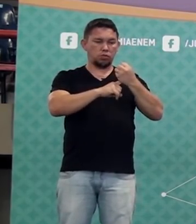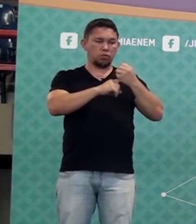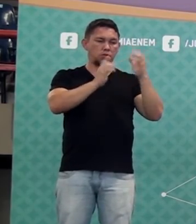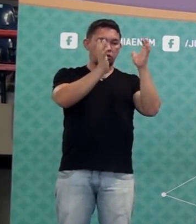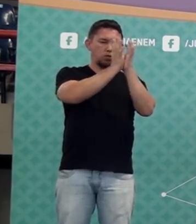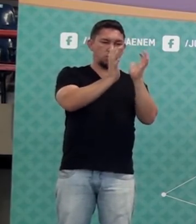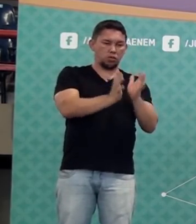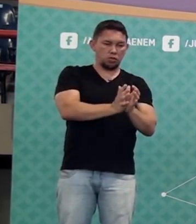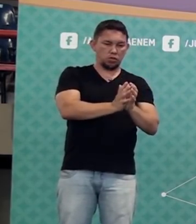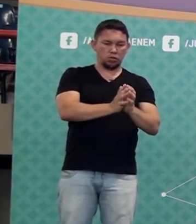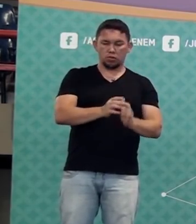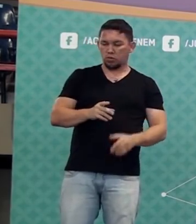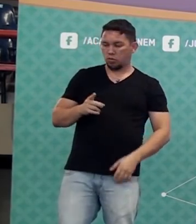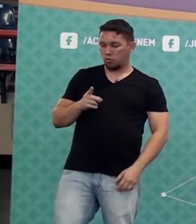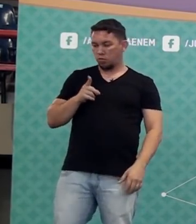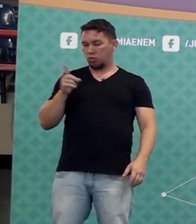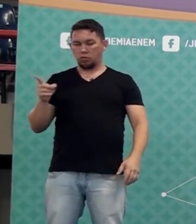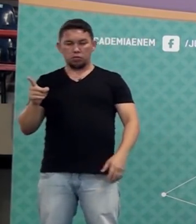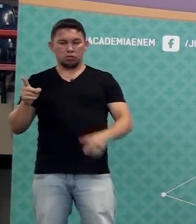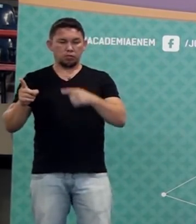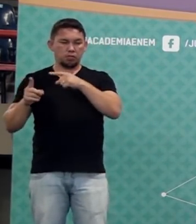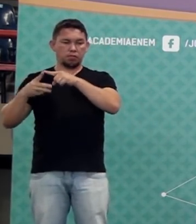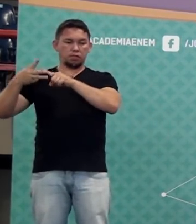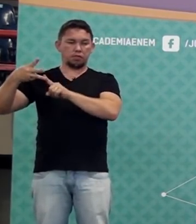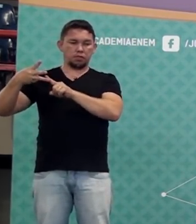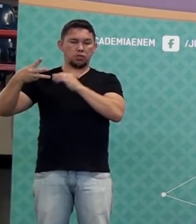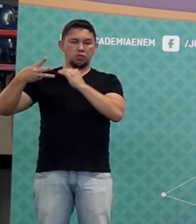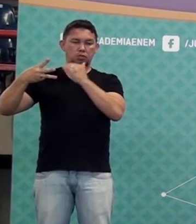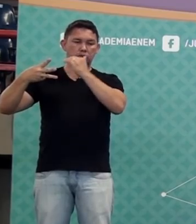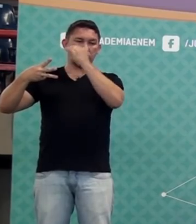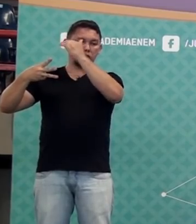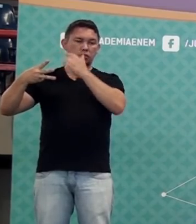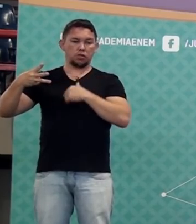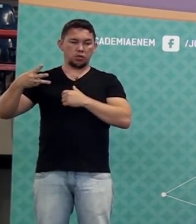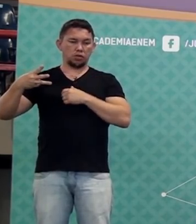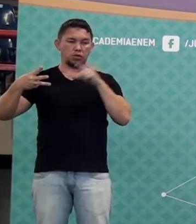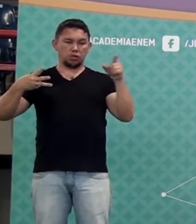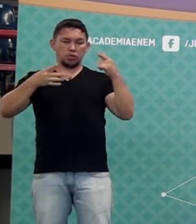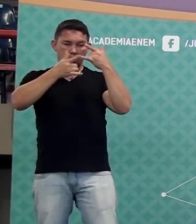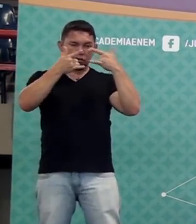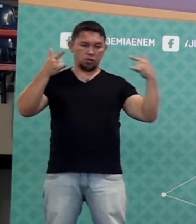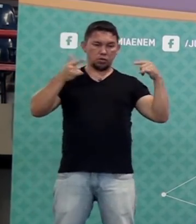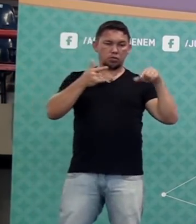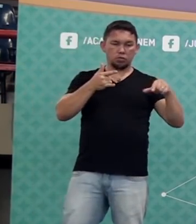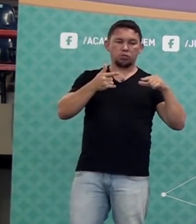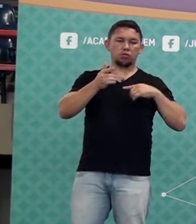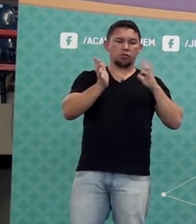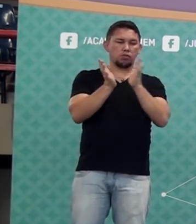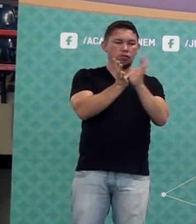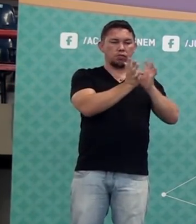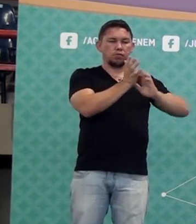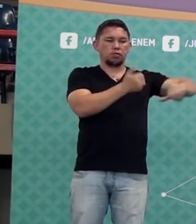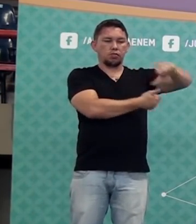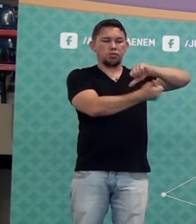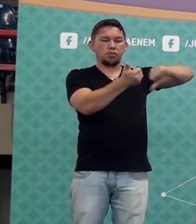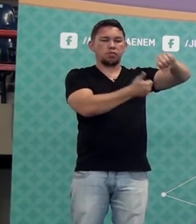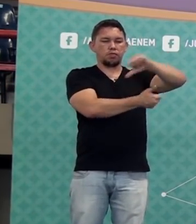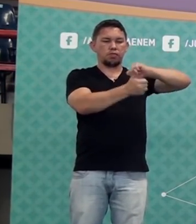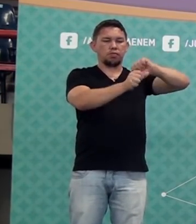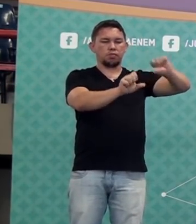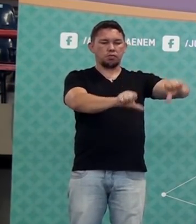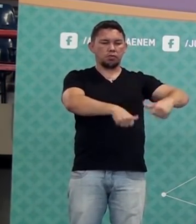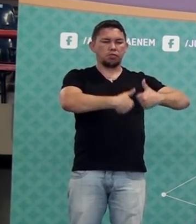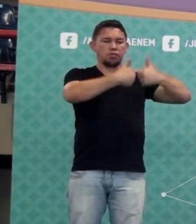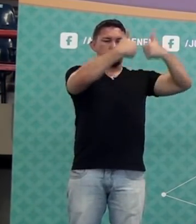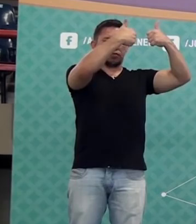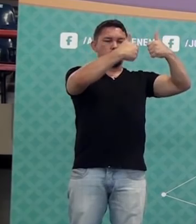classes? Sociedade de classes e sociedade de estamentos. Porque na sociedade capitalista há, né, a perspectiva, a